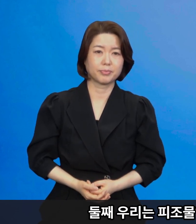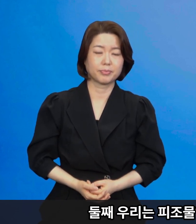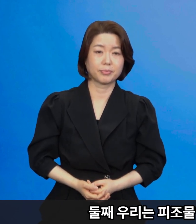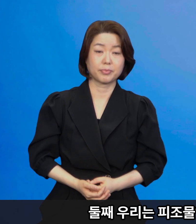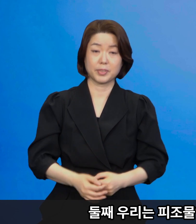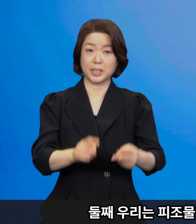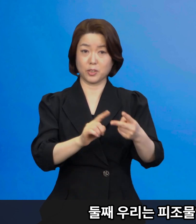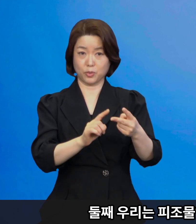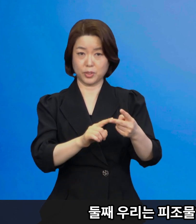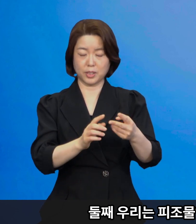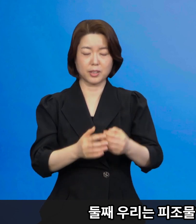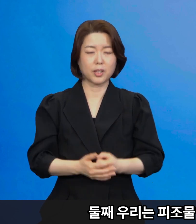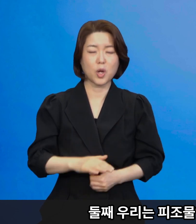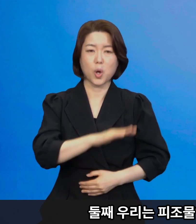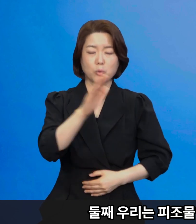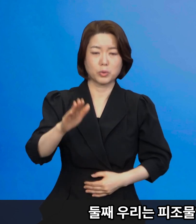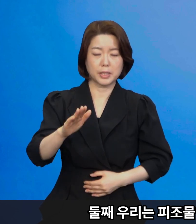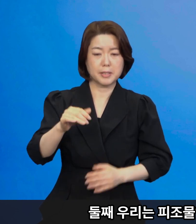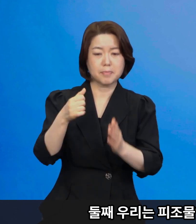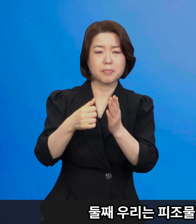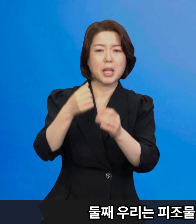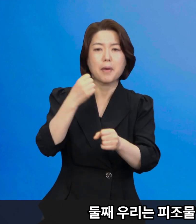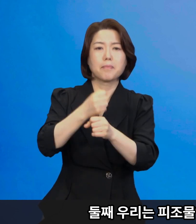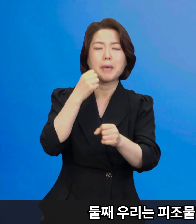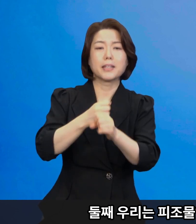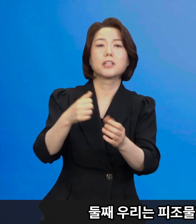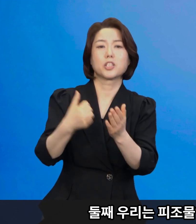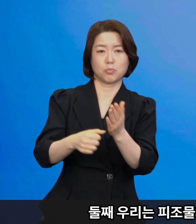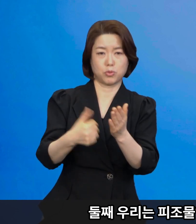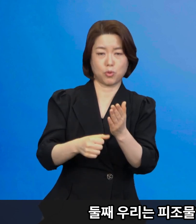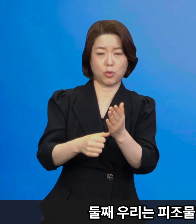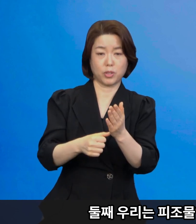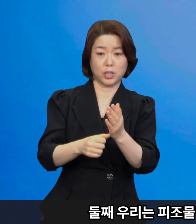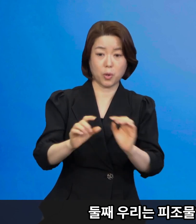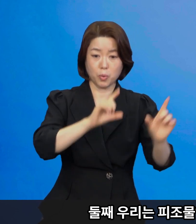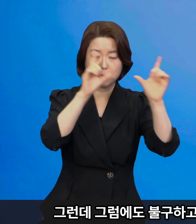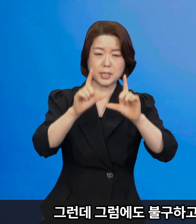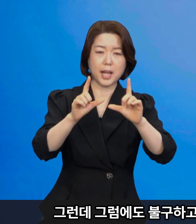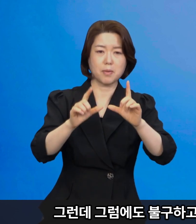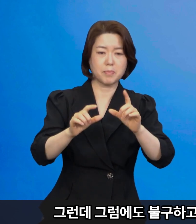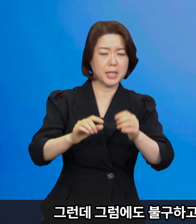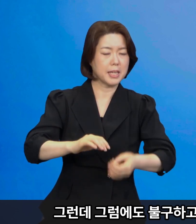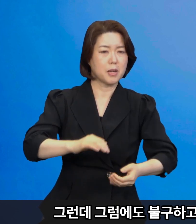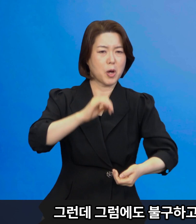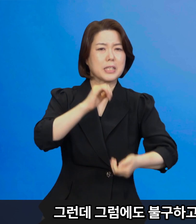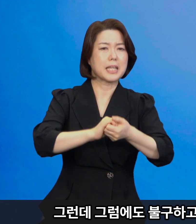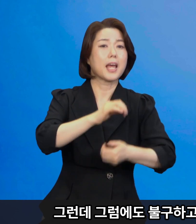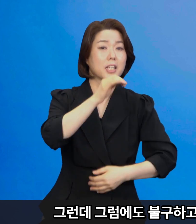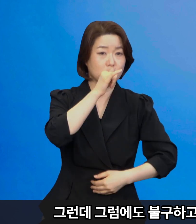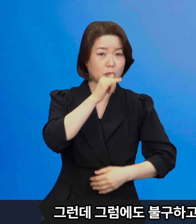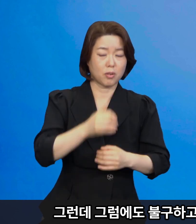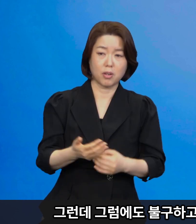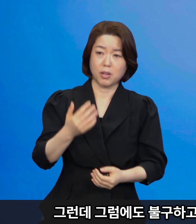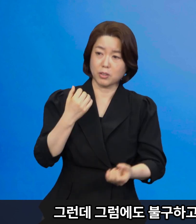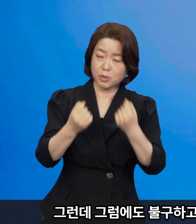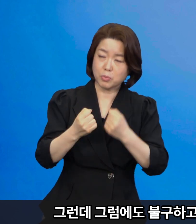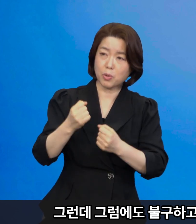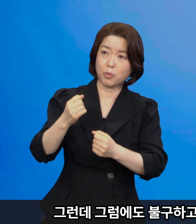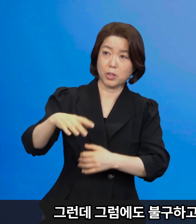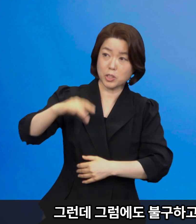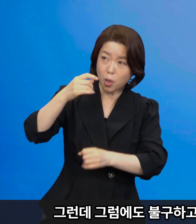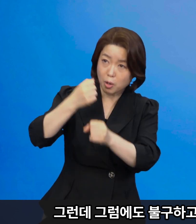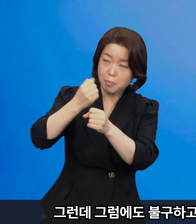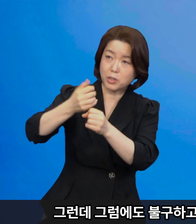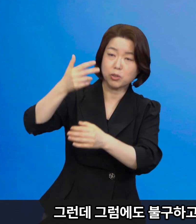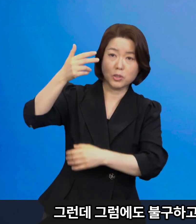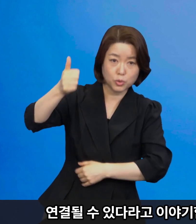둘째, 우리는 피조물입니다. 그래서 유한합니다. 그런데 그럼에도 불구하고 창조주이시며